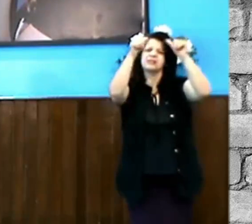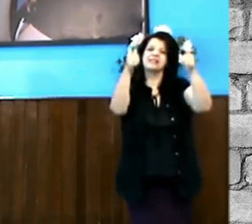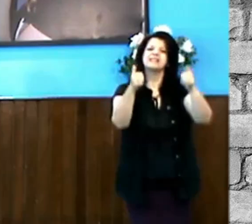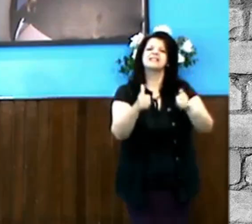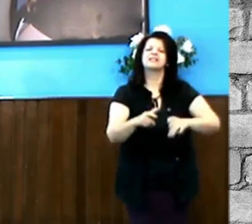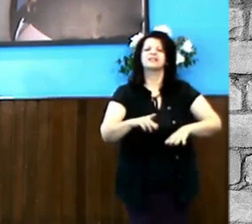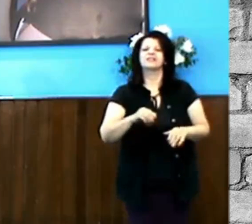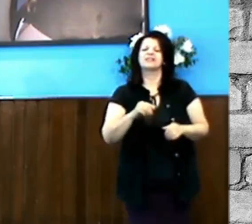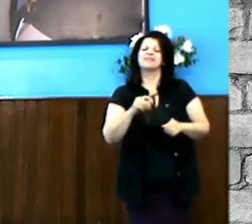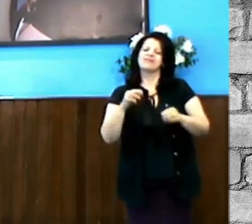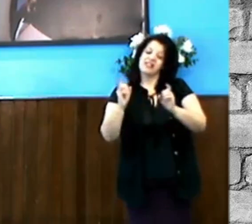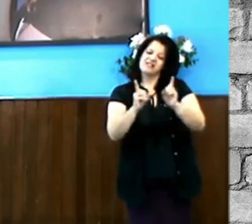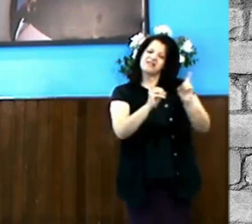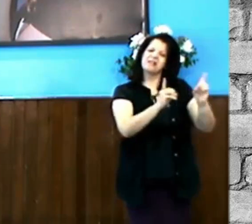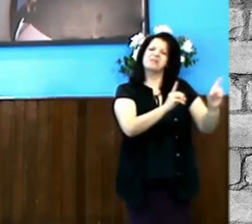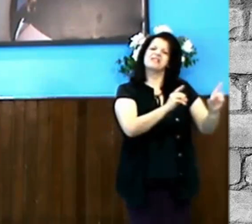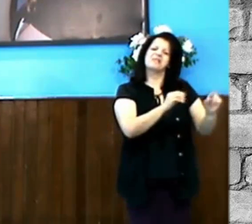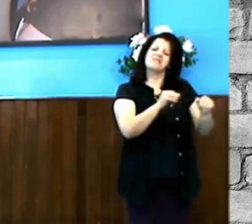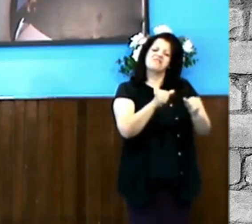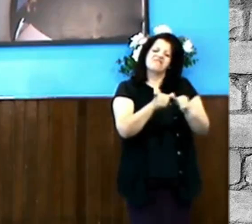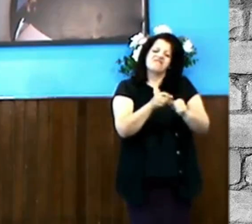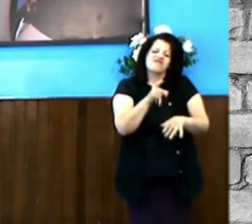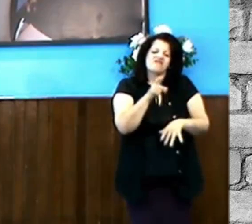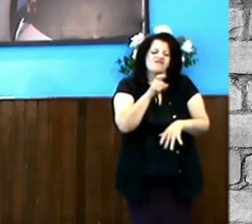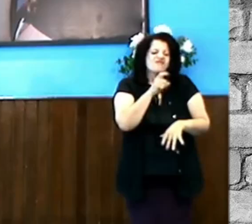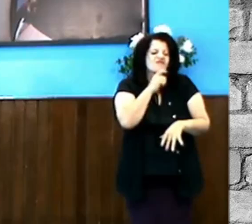acabamos, infelizmente, esfriando na fé.